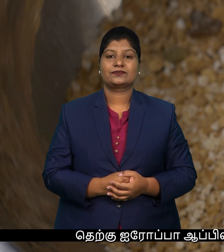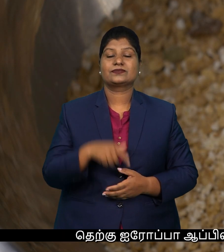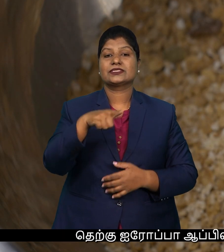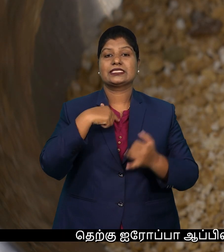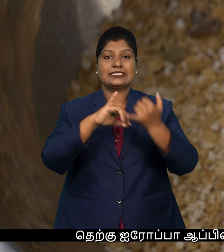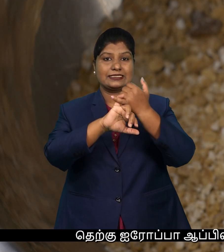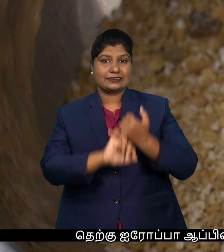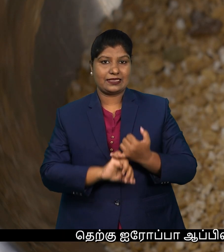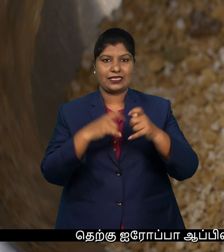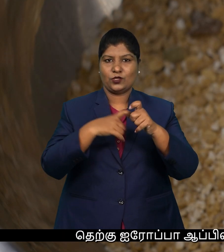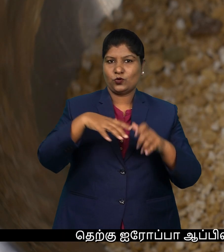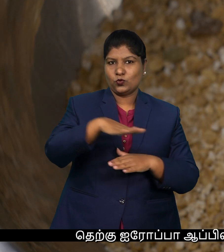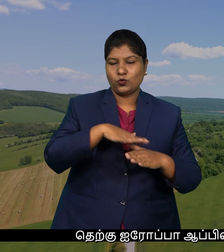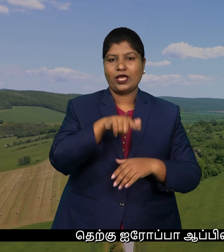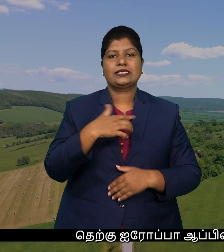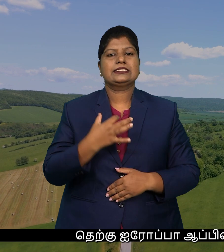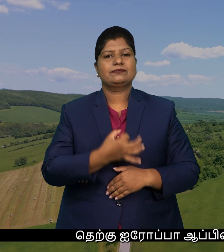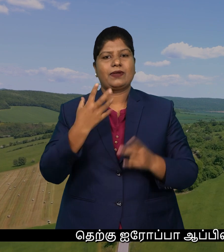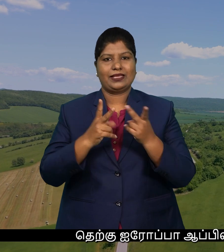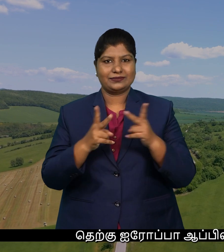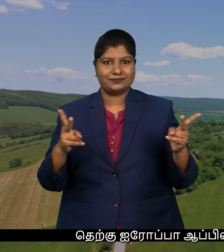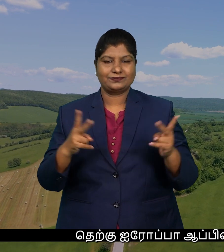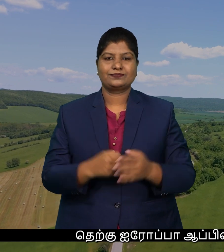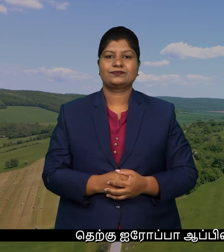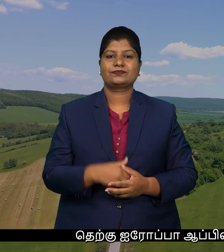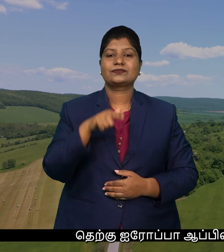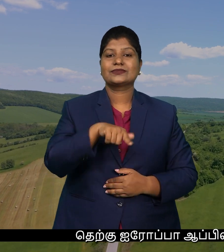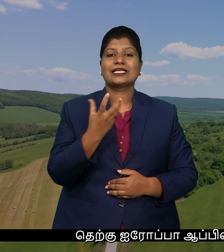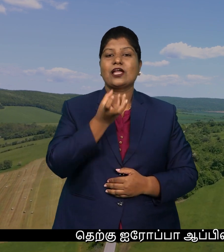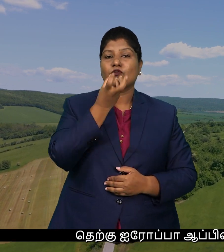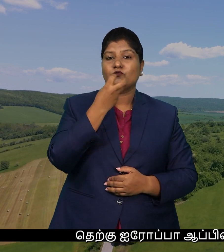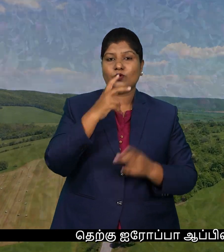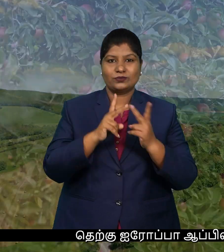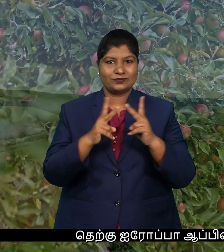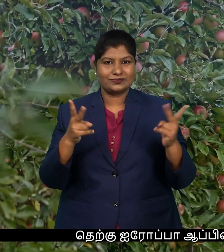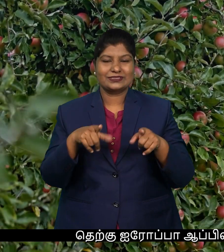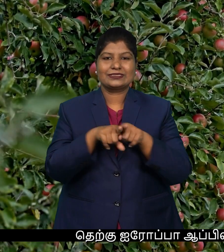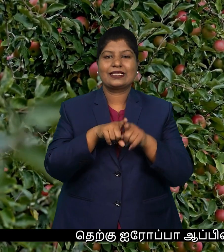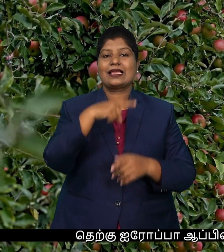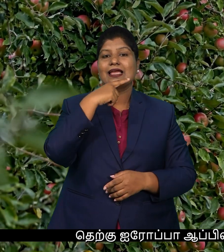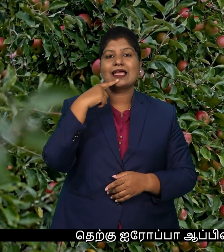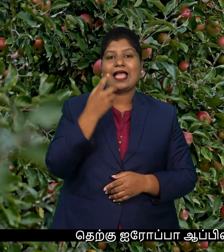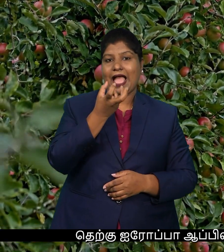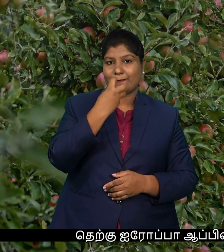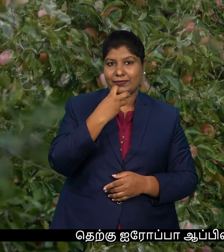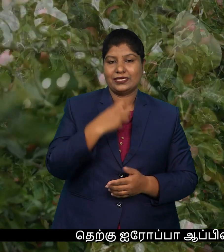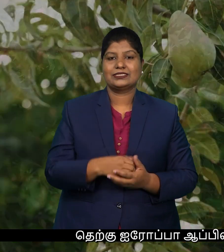தெற்கு ஐரோப்பா ஆப்பிள், பேரிக்காய், ஆரஞ்சு, பனை,